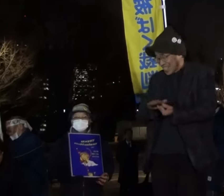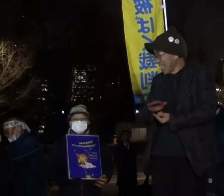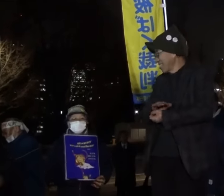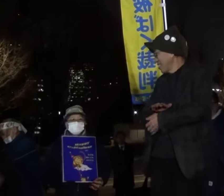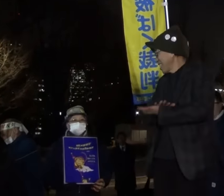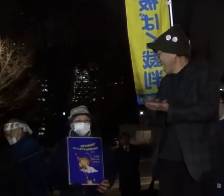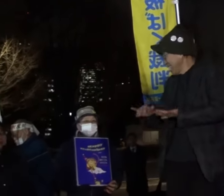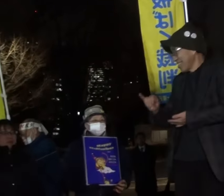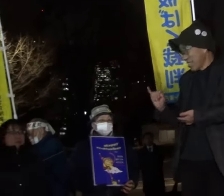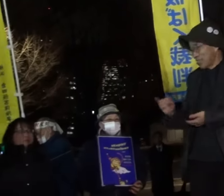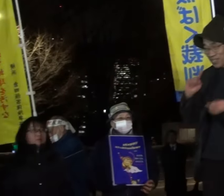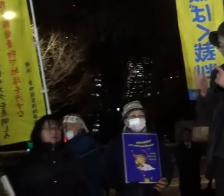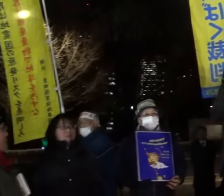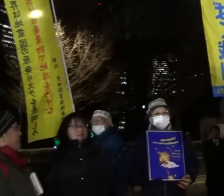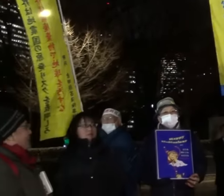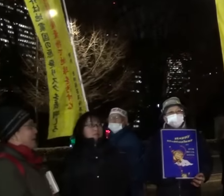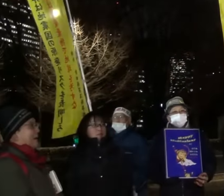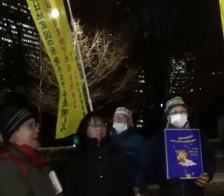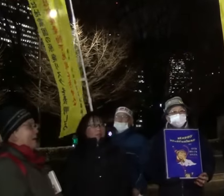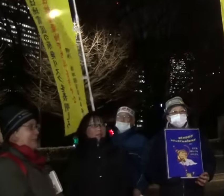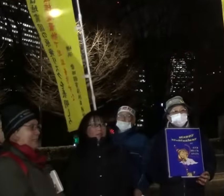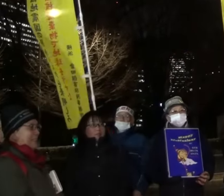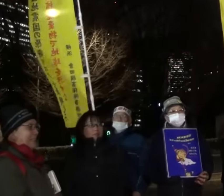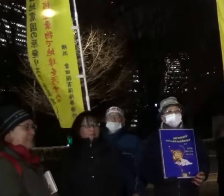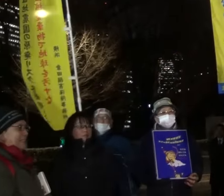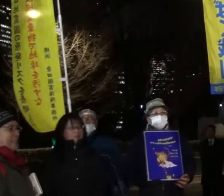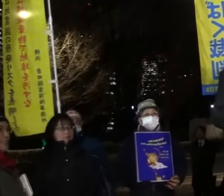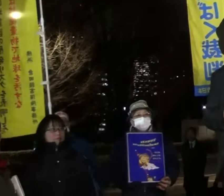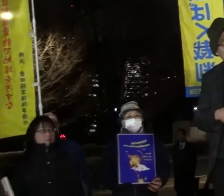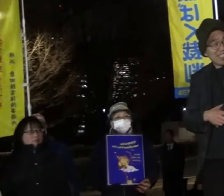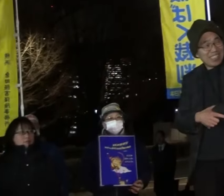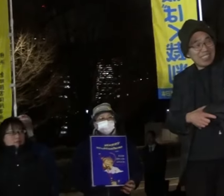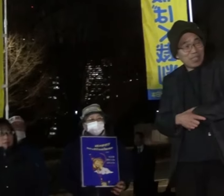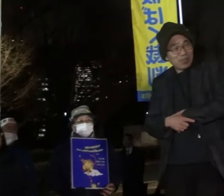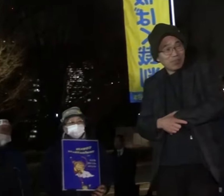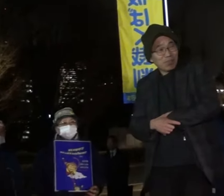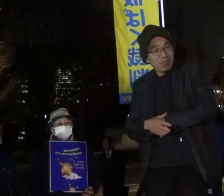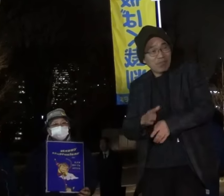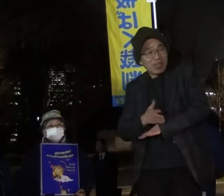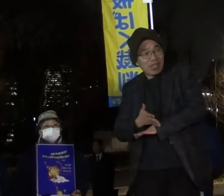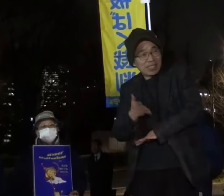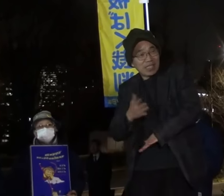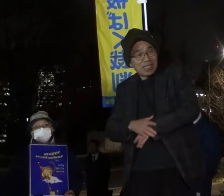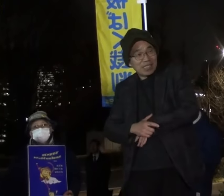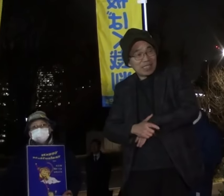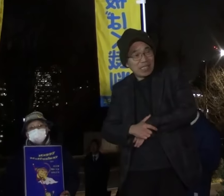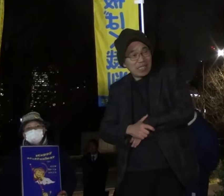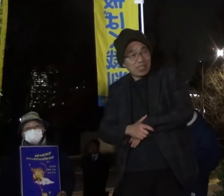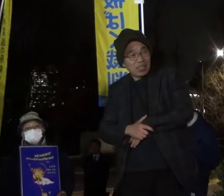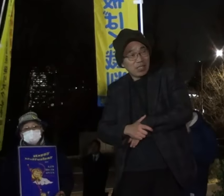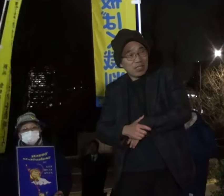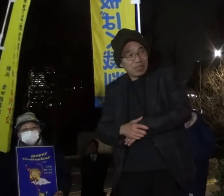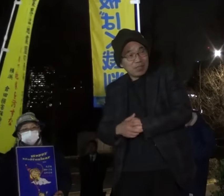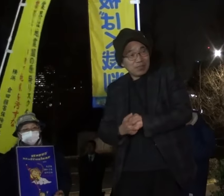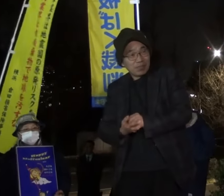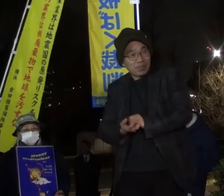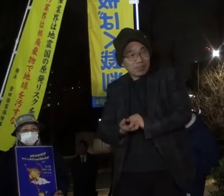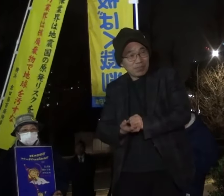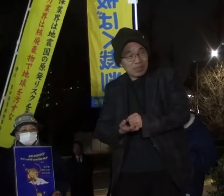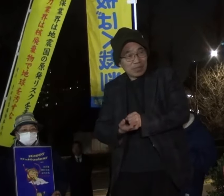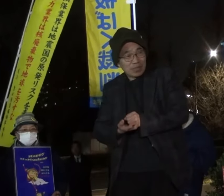ございます、ありがとうございます。はい、では、はい、どうぞ。お待たせしました。ど